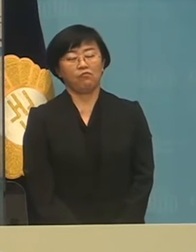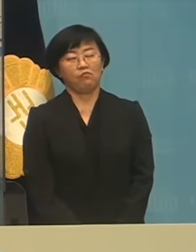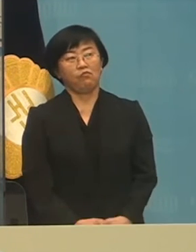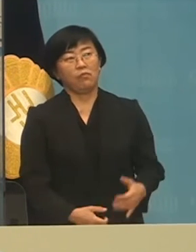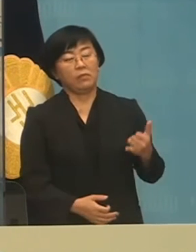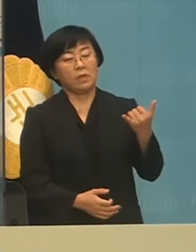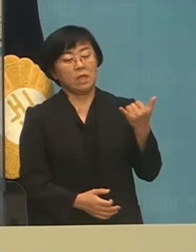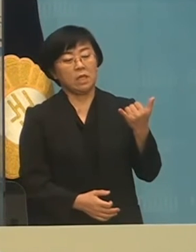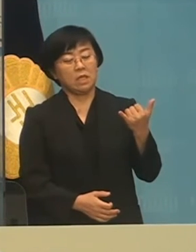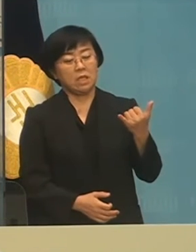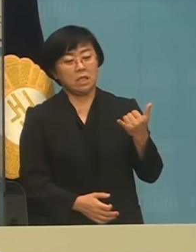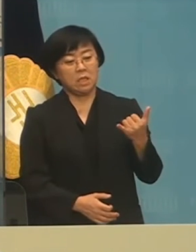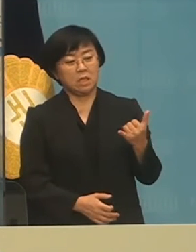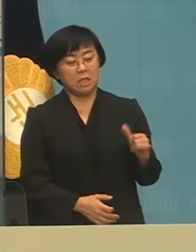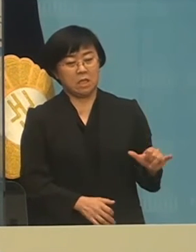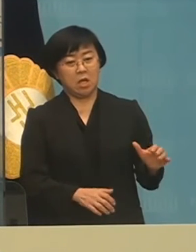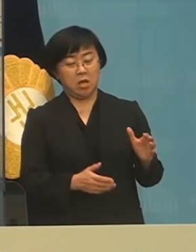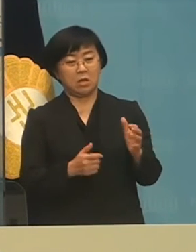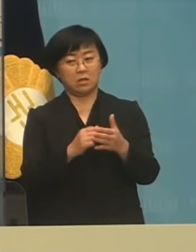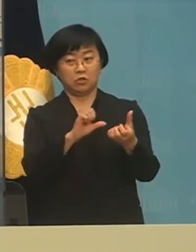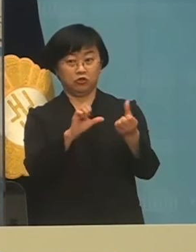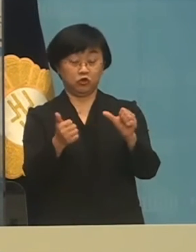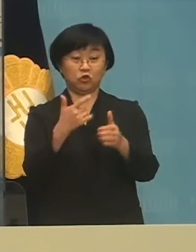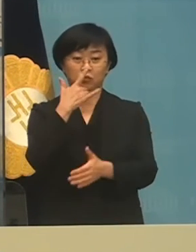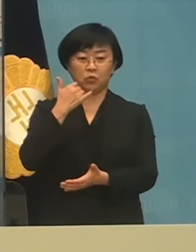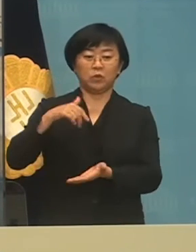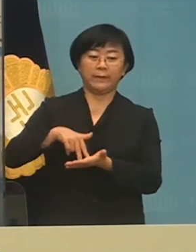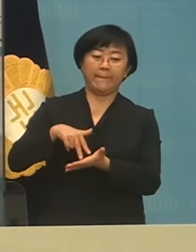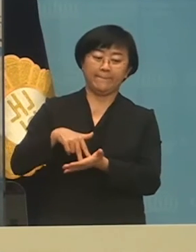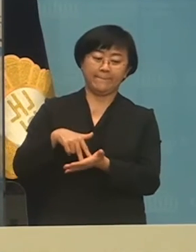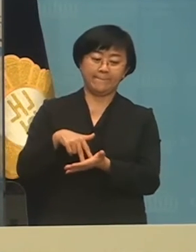아이를 잃은 부모의 심정이나만큼